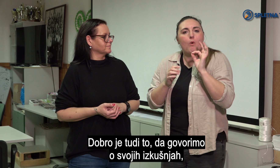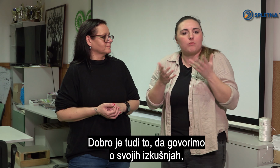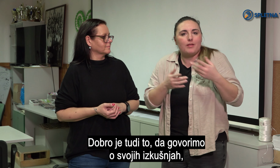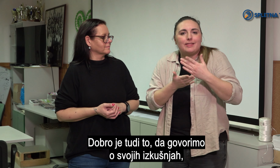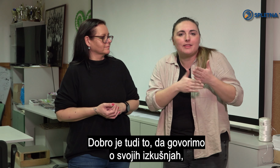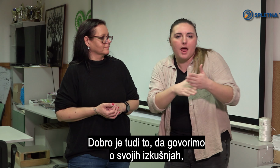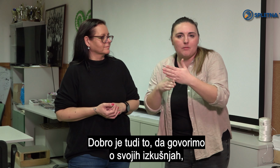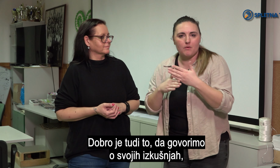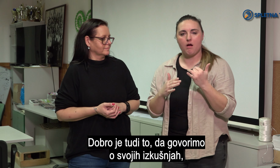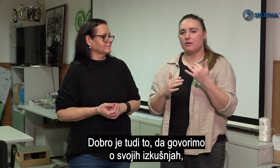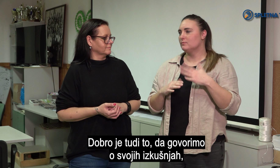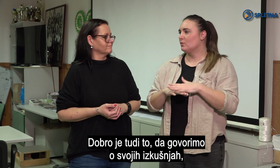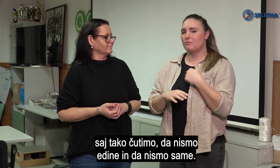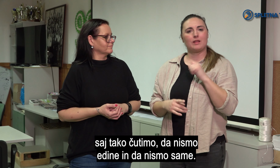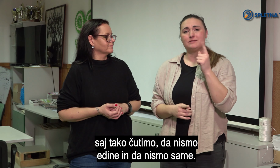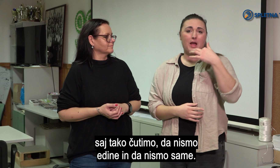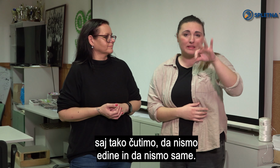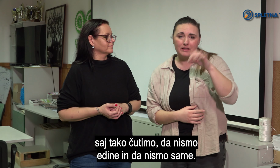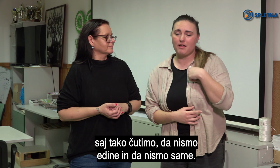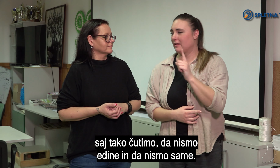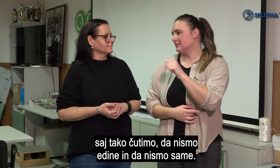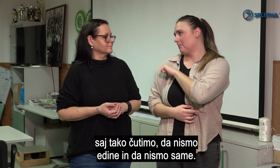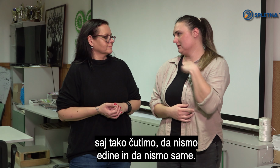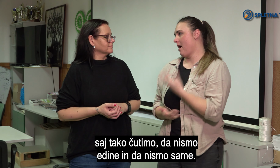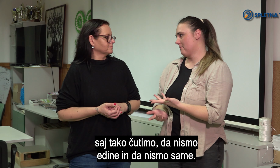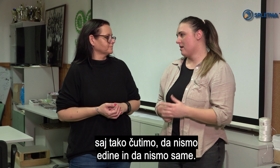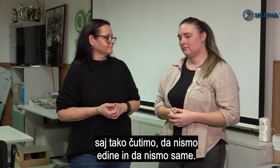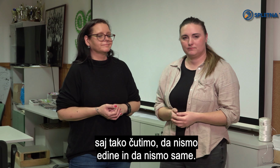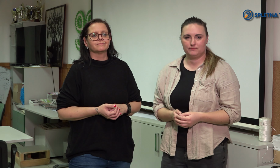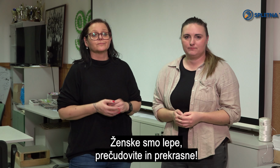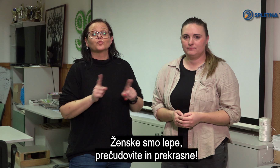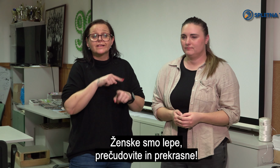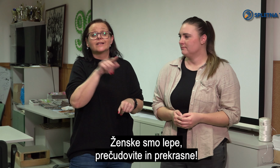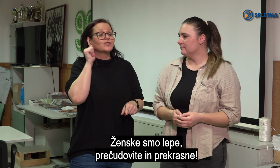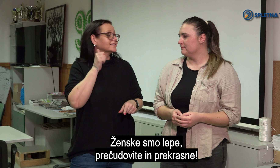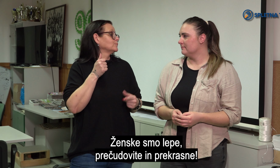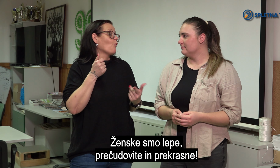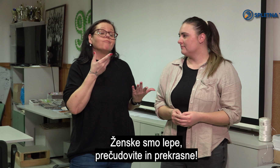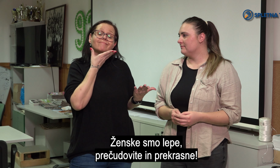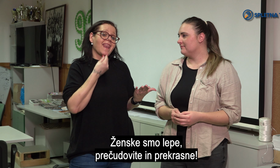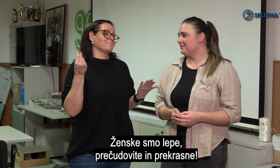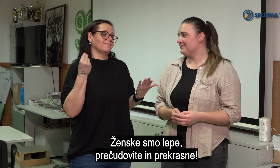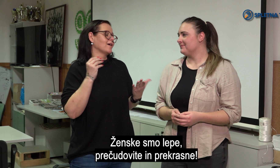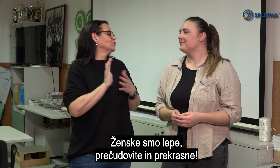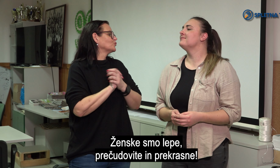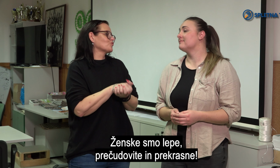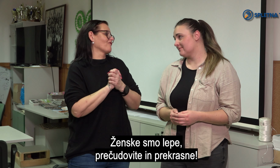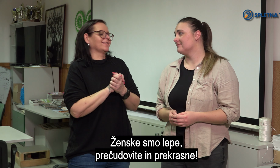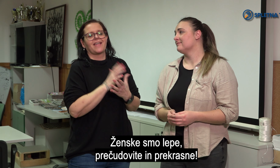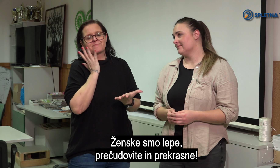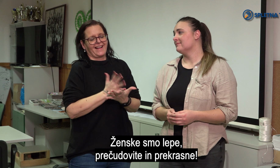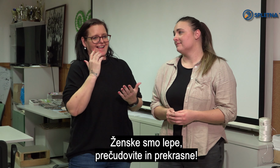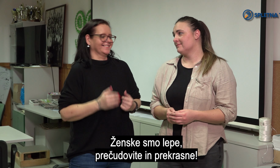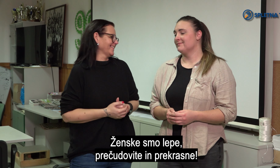tudi to, da govorimo o svojih izkušnjah, saj tako čutimo, da nismo edine in da nismo same. Ženske smo lepe,